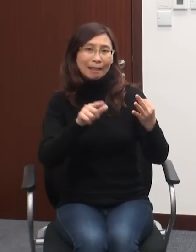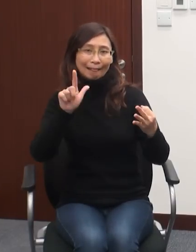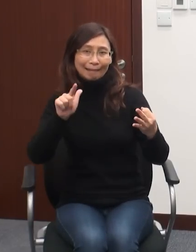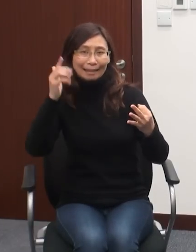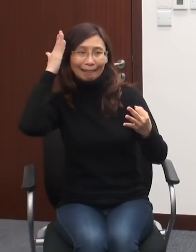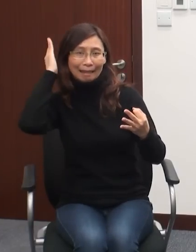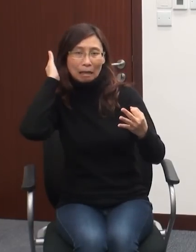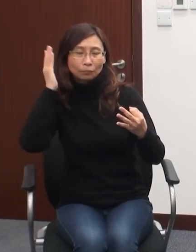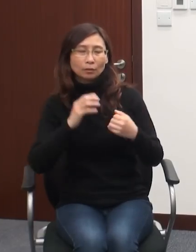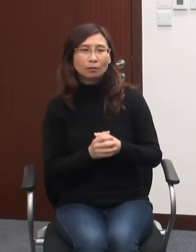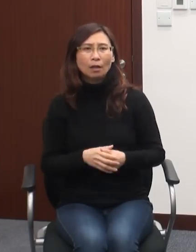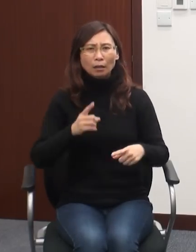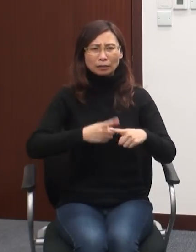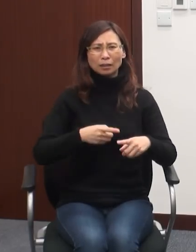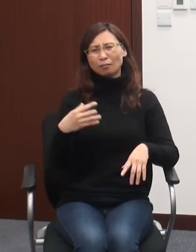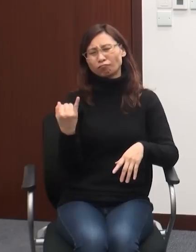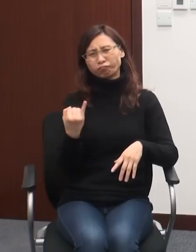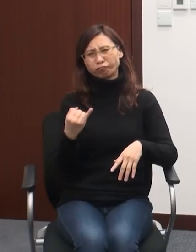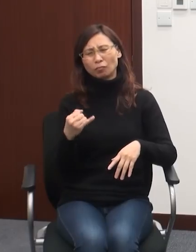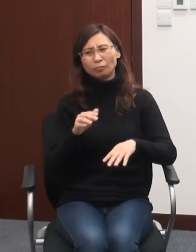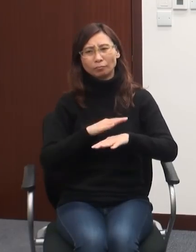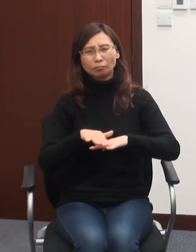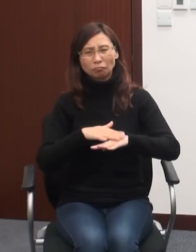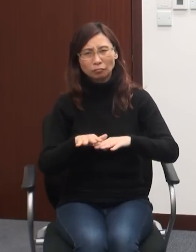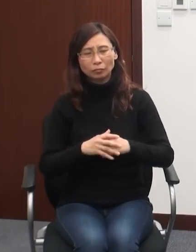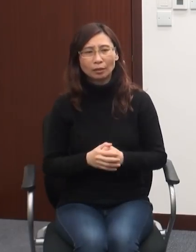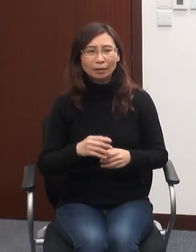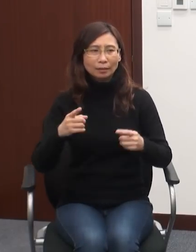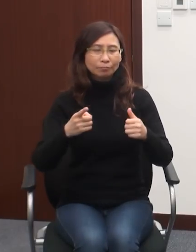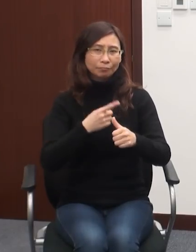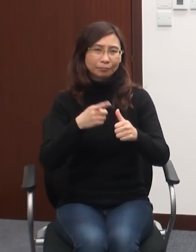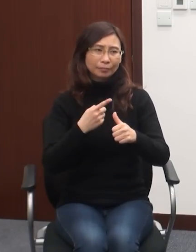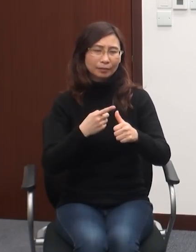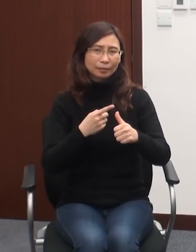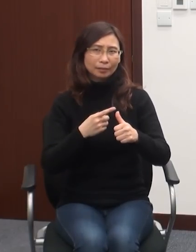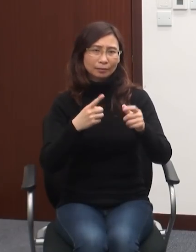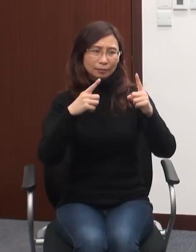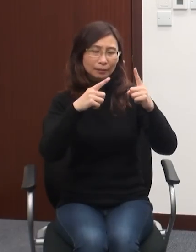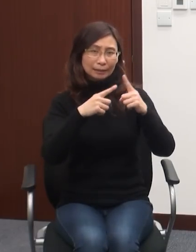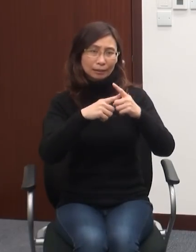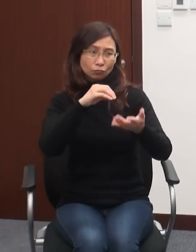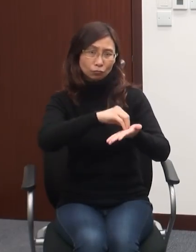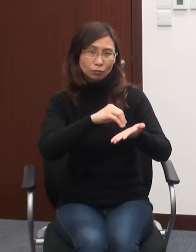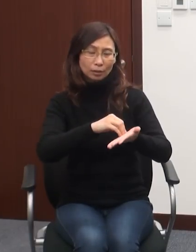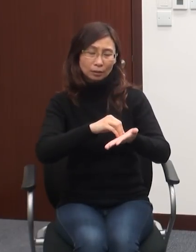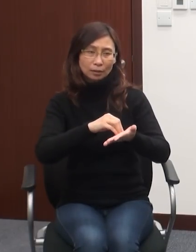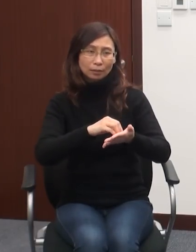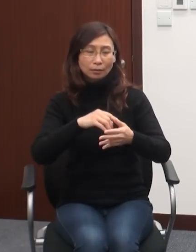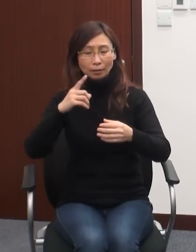出現、這個。 都幾苟且喎，其實真 係。係啊，咁就先傾人咧，就後傾制度，係咪啊？咁如果